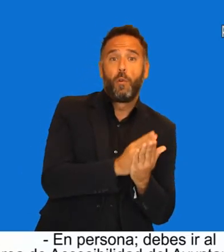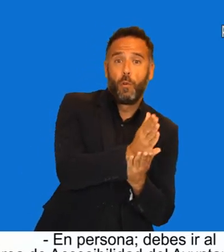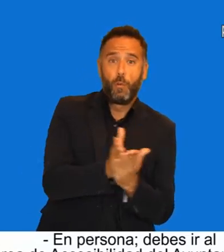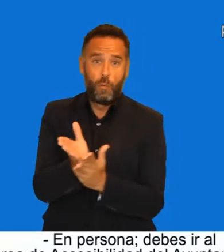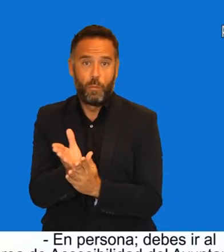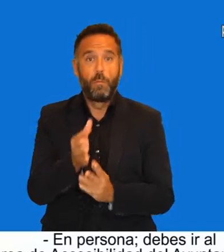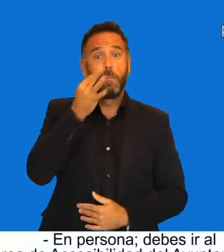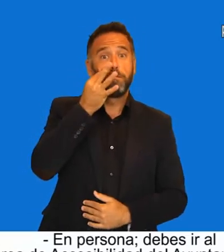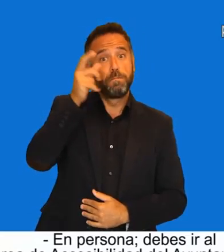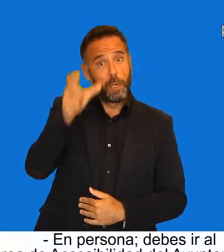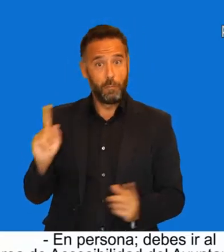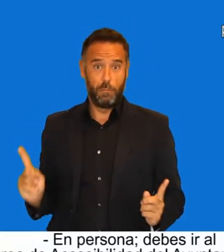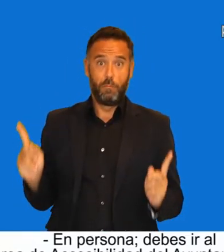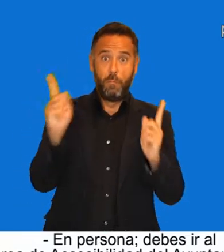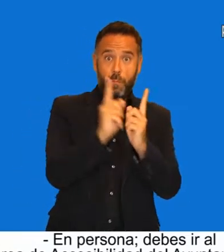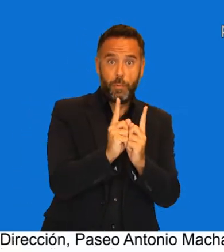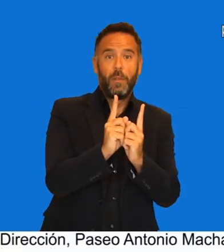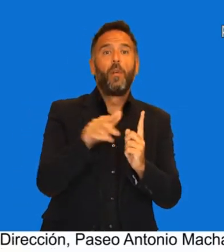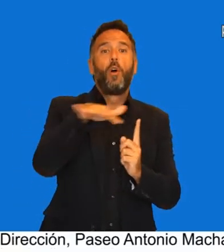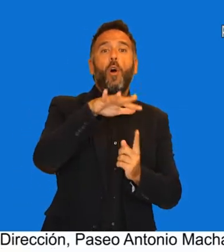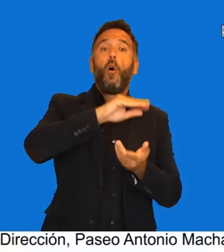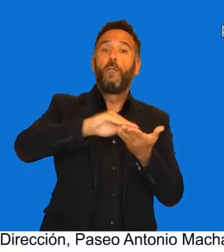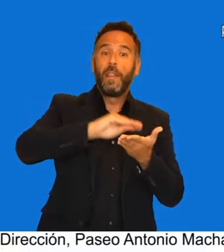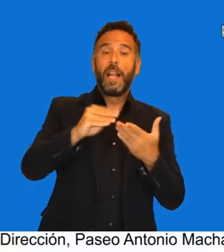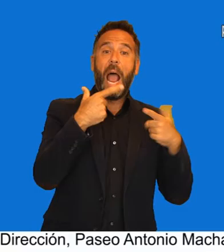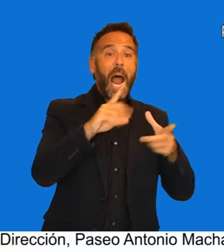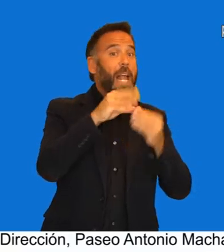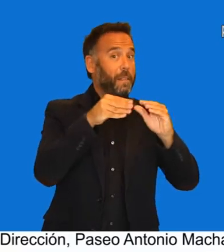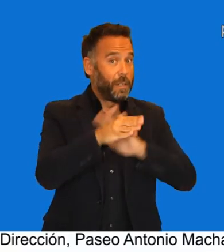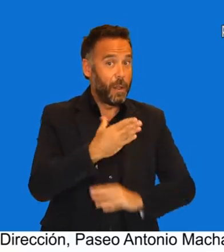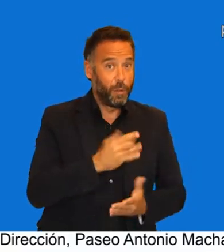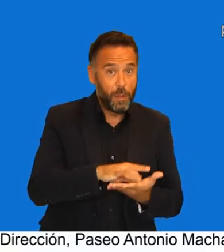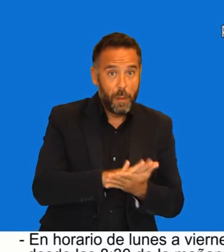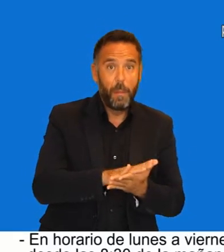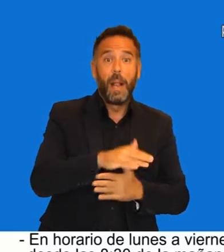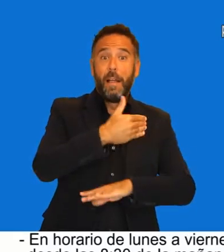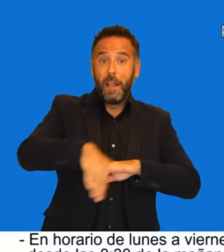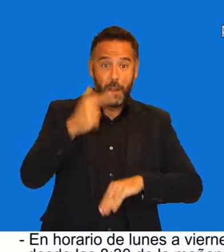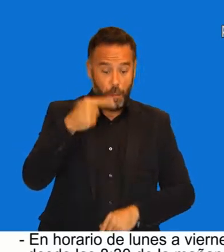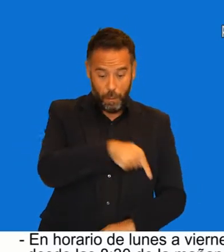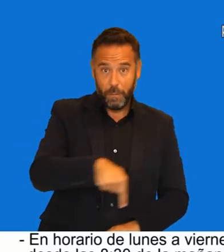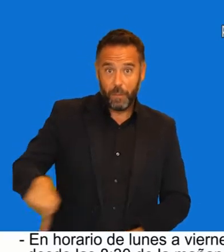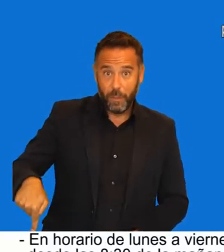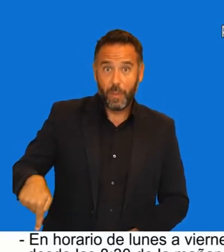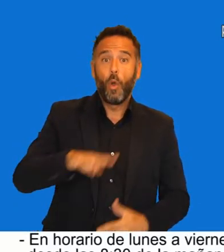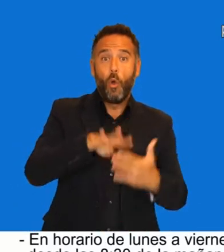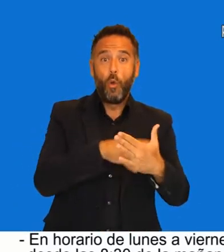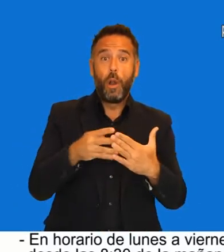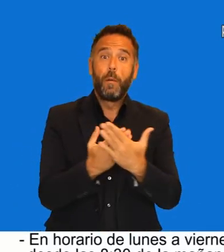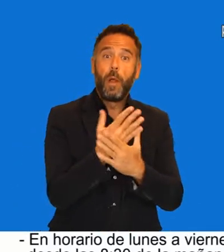ir al Área de Accesibilidad Universal... ...del Ayuntamiento, dirección Paseo Antonio Machado 26... ...en horario de lunes a viernes, desde las 8 y